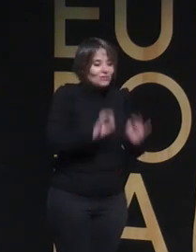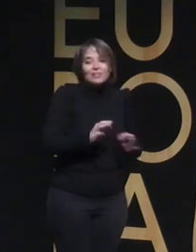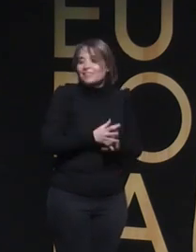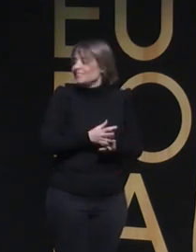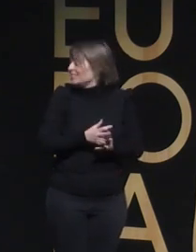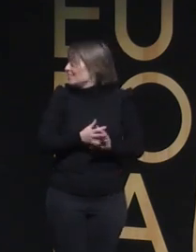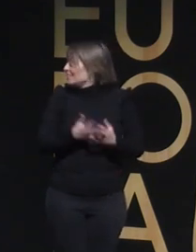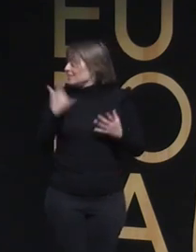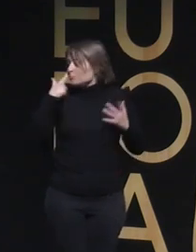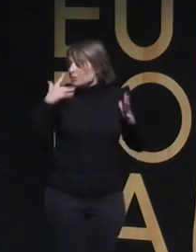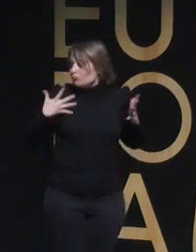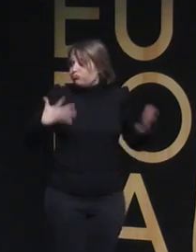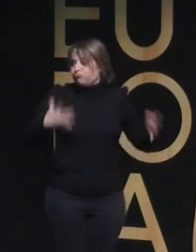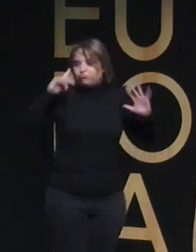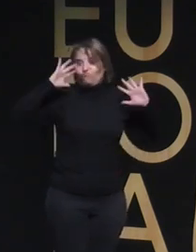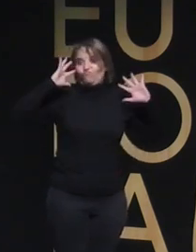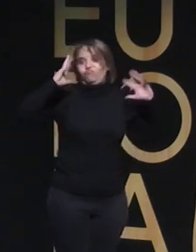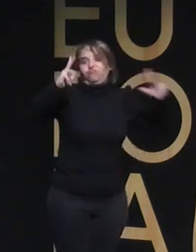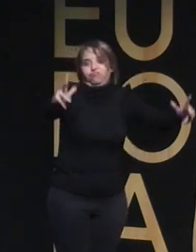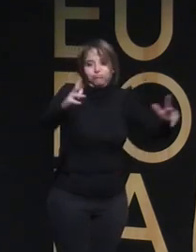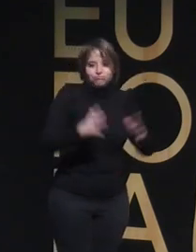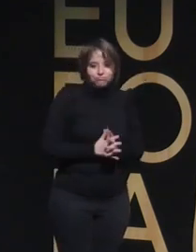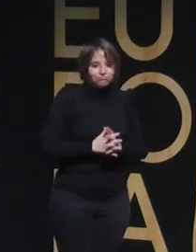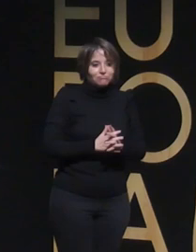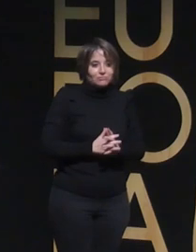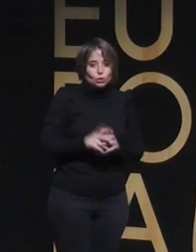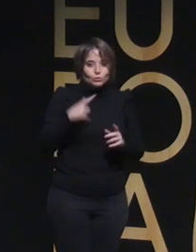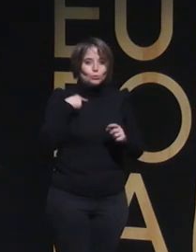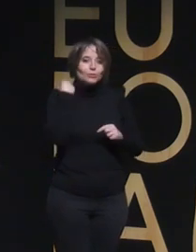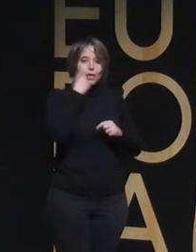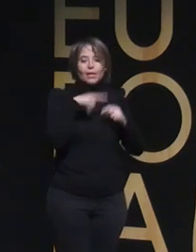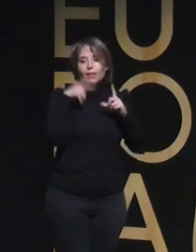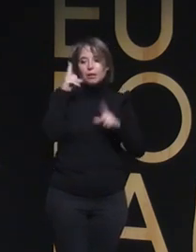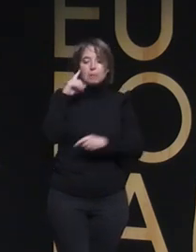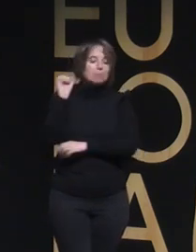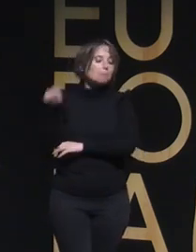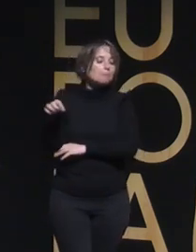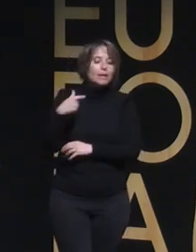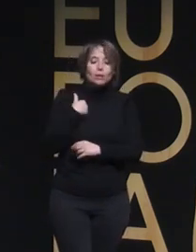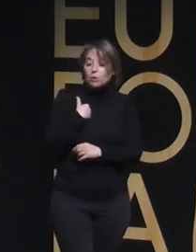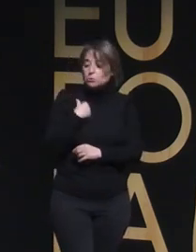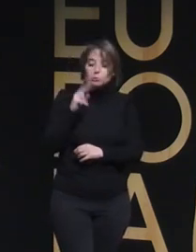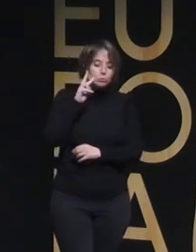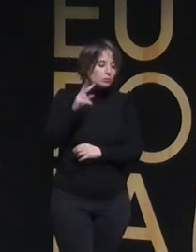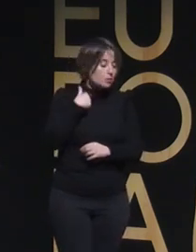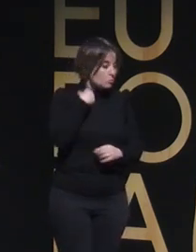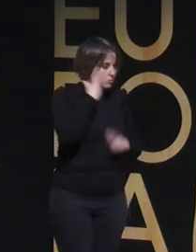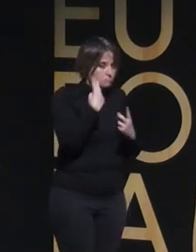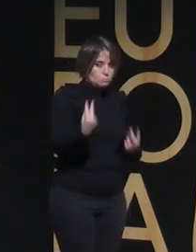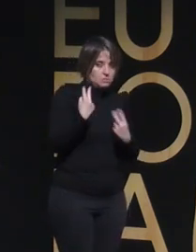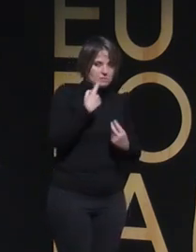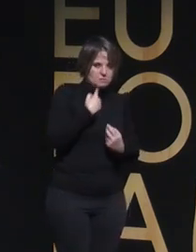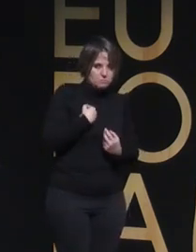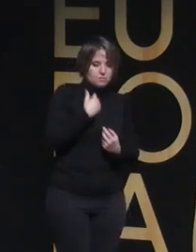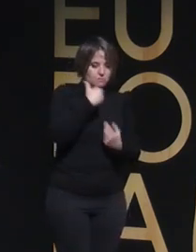Me explico, estás en plan on fire. Pero tú, cara póker, me la suda. Voy a hacer como que no te he visto, pero por dentro, pero mírame, pero dime algo,